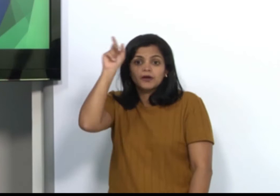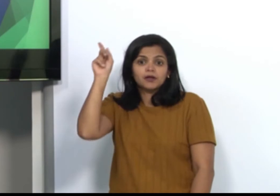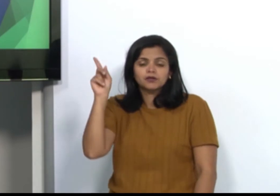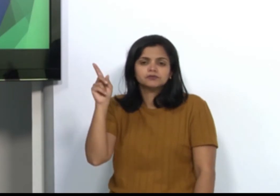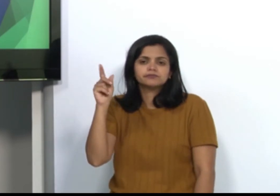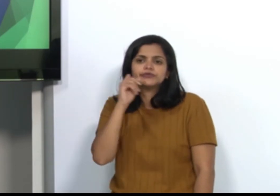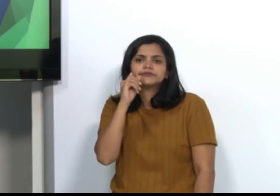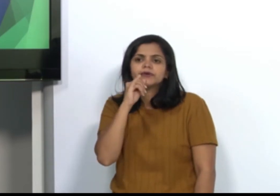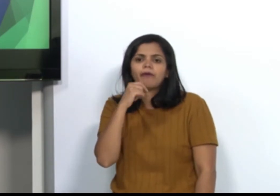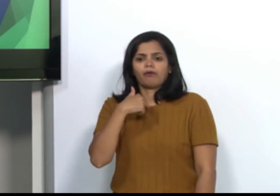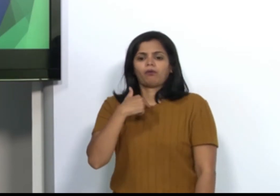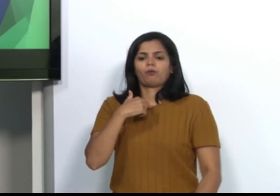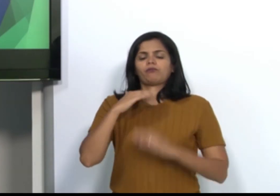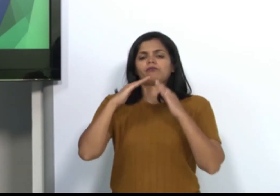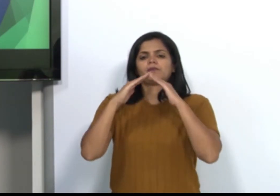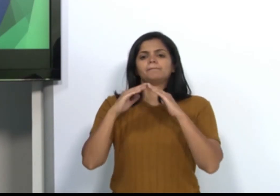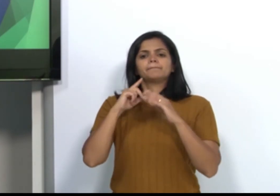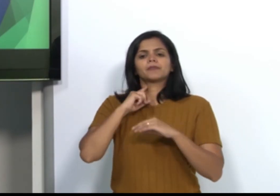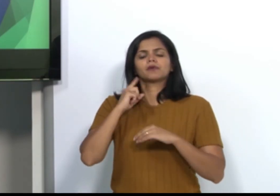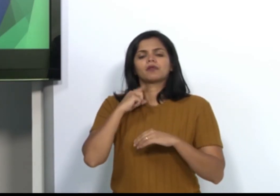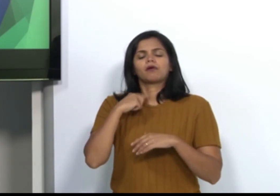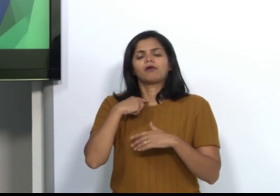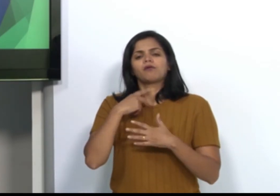Por exemplo, se eu faço um vídeo na minha casa